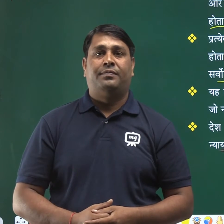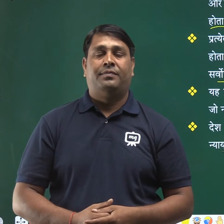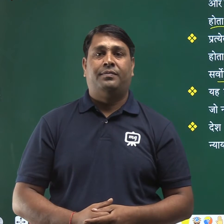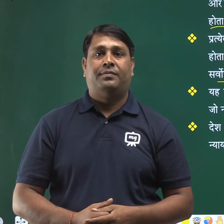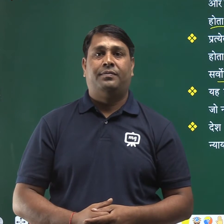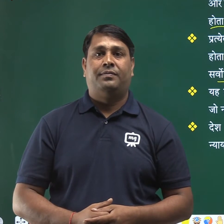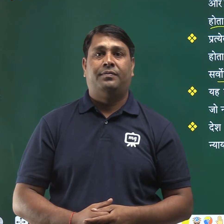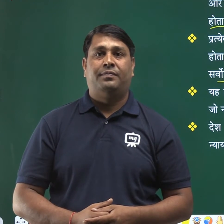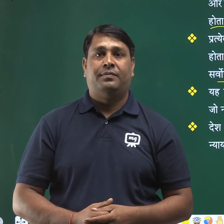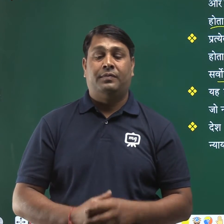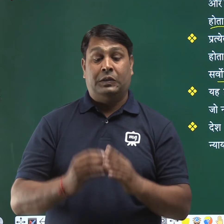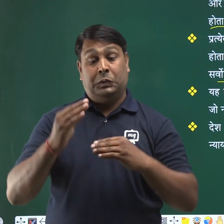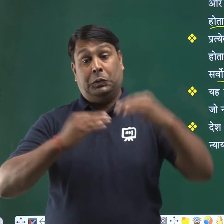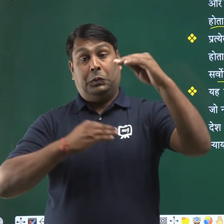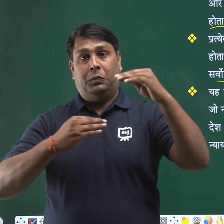सर्वोच्च न्यायालय के